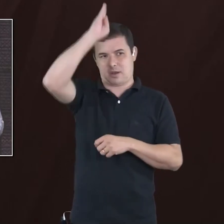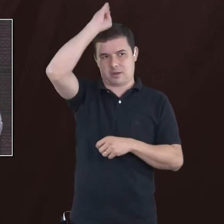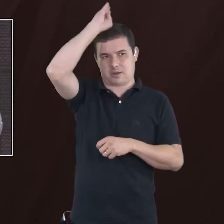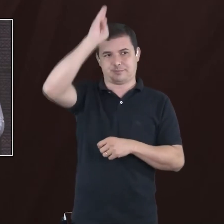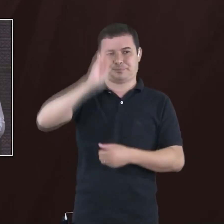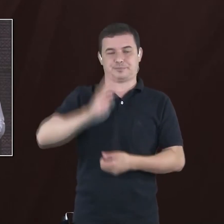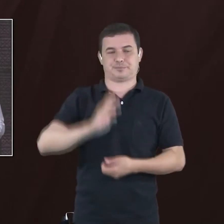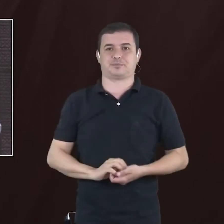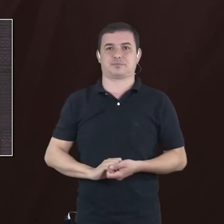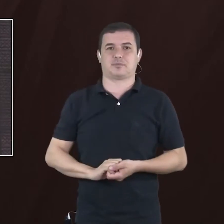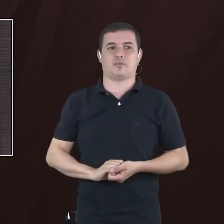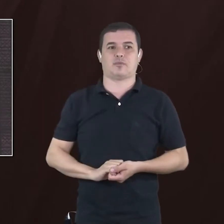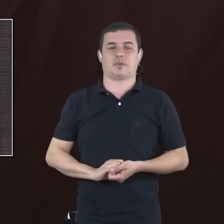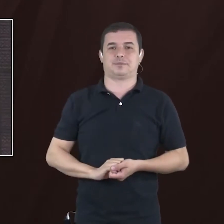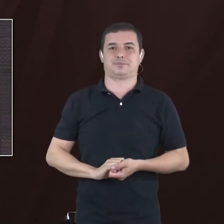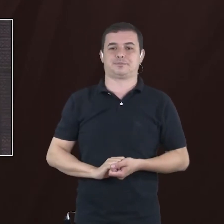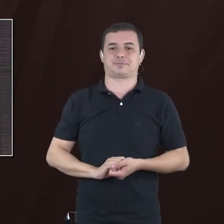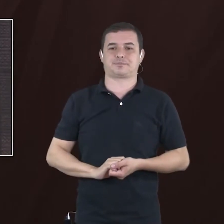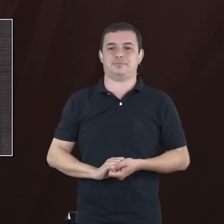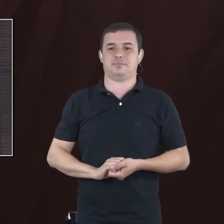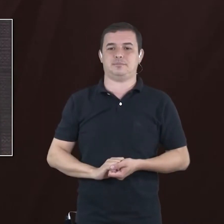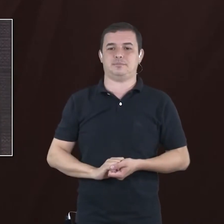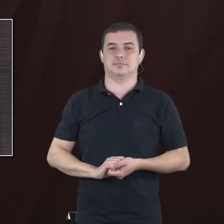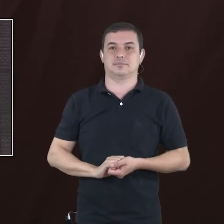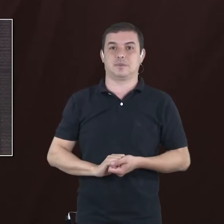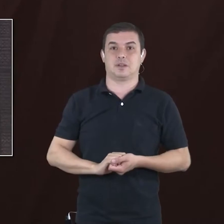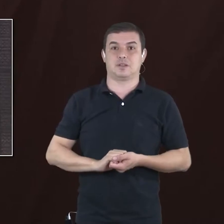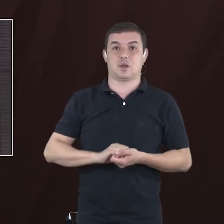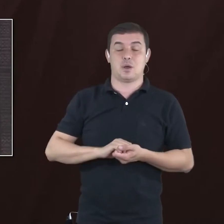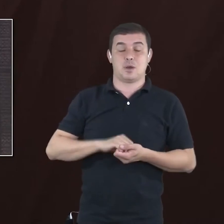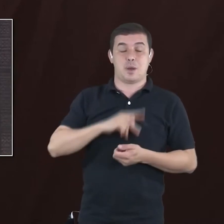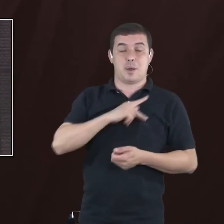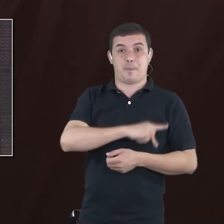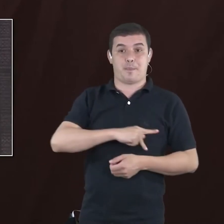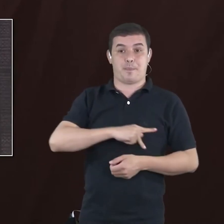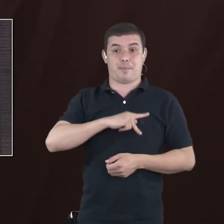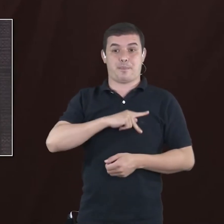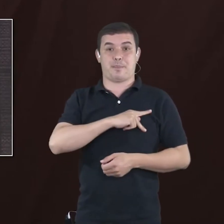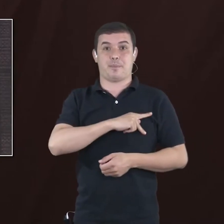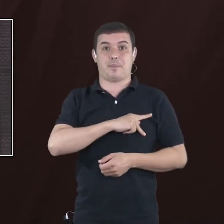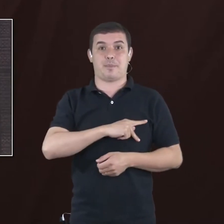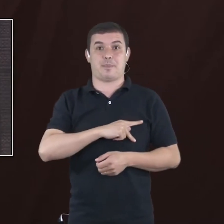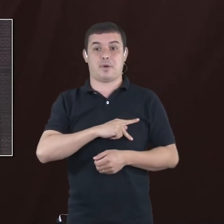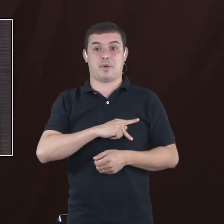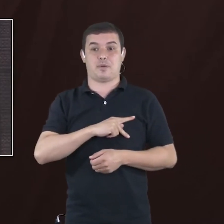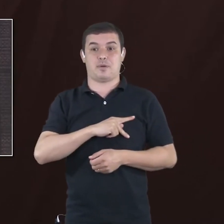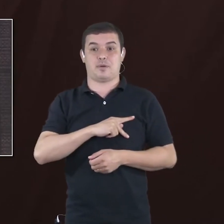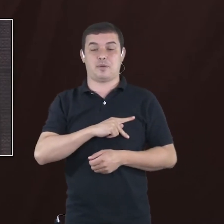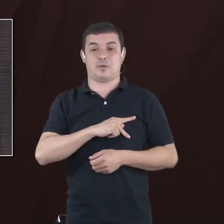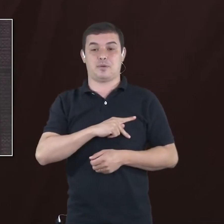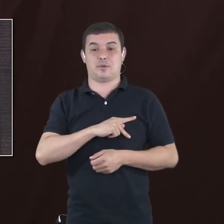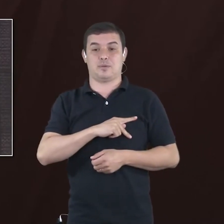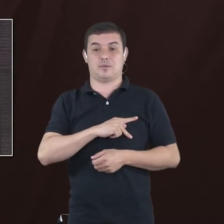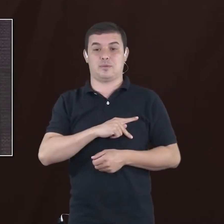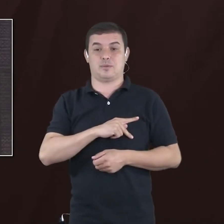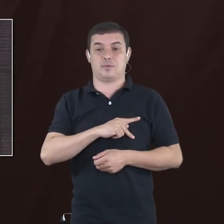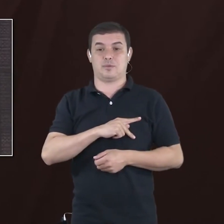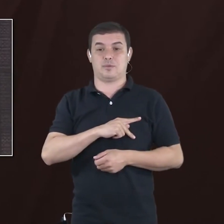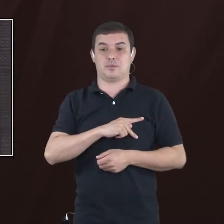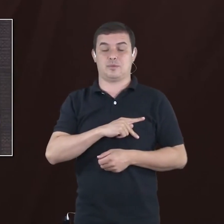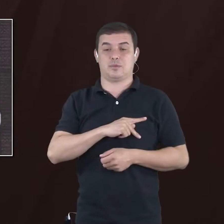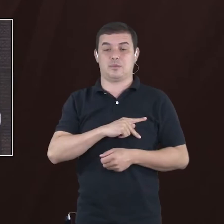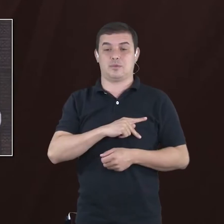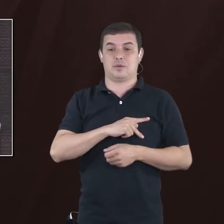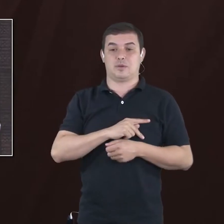não podia, né? Ele não podia ser, um dos pontos era não podia ser levado